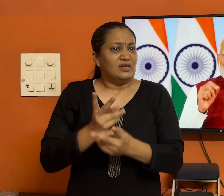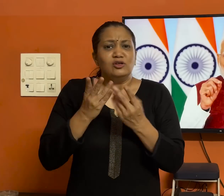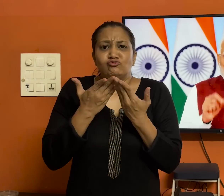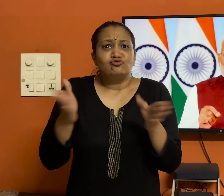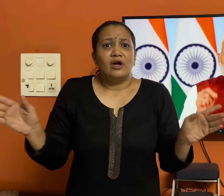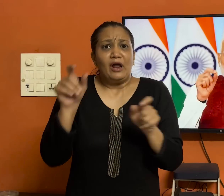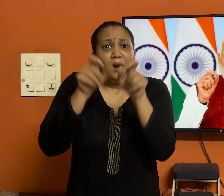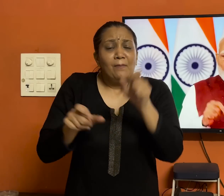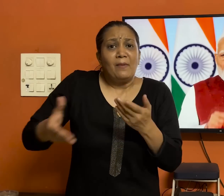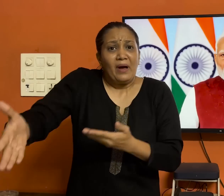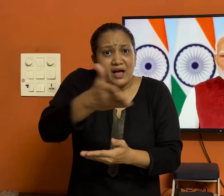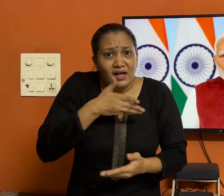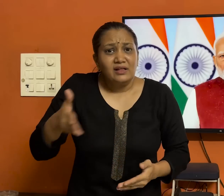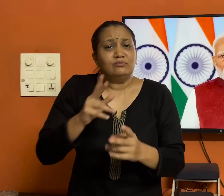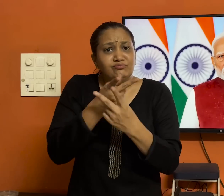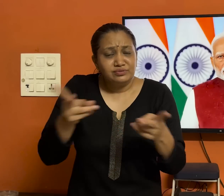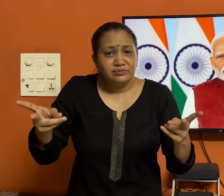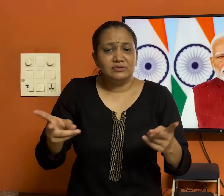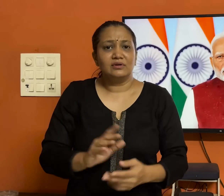सामान्य नागरिकों के घरों को